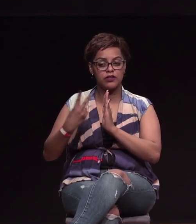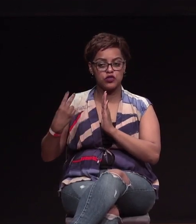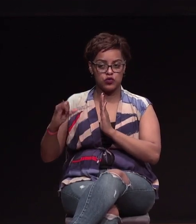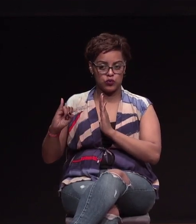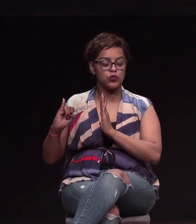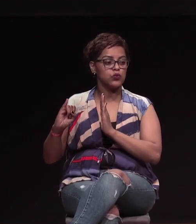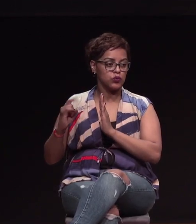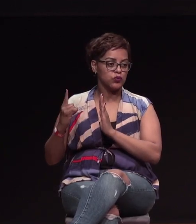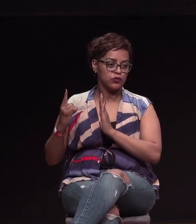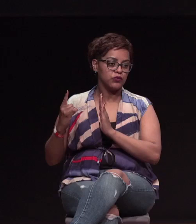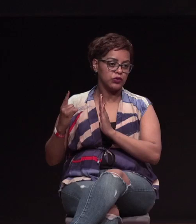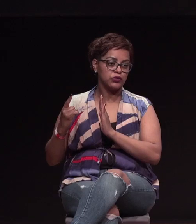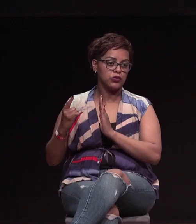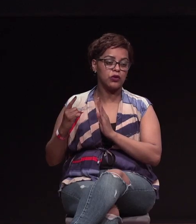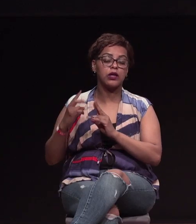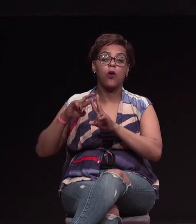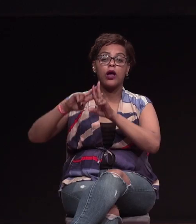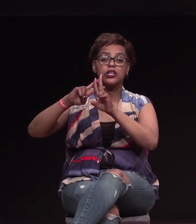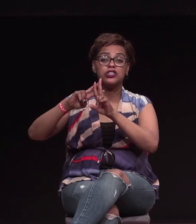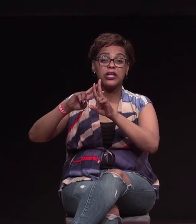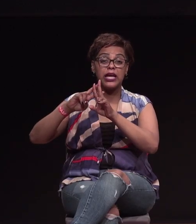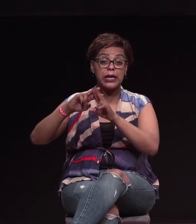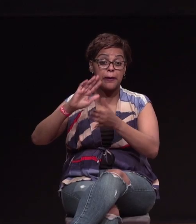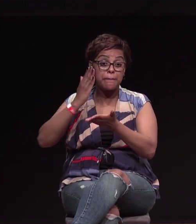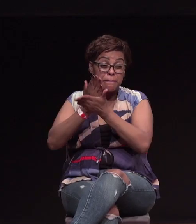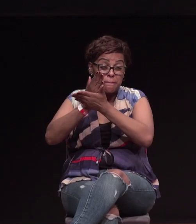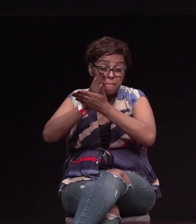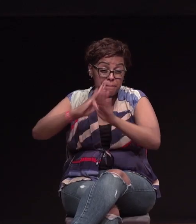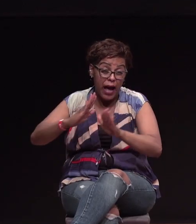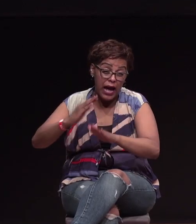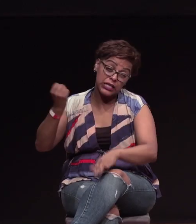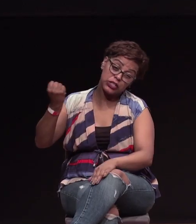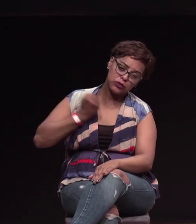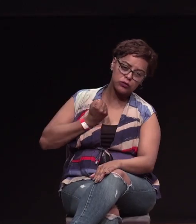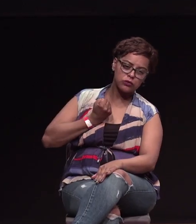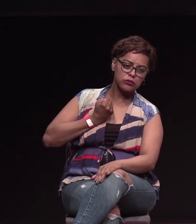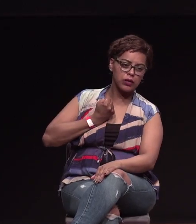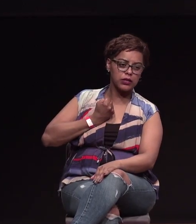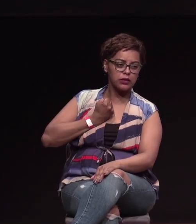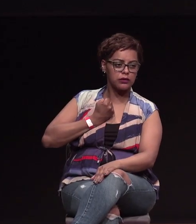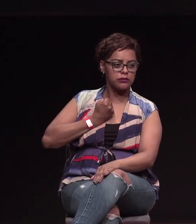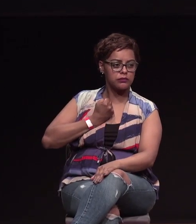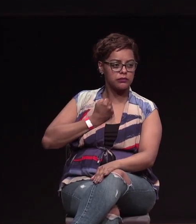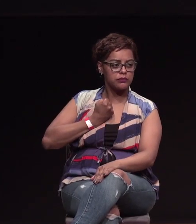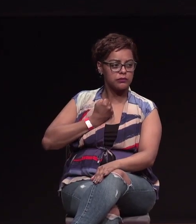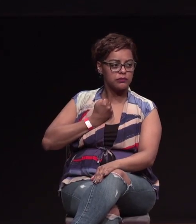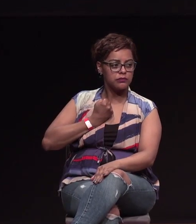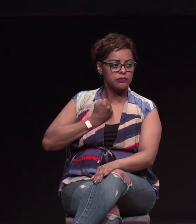é o hashtag Parem de Nos Matar, um livro que faz uma